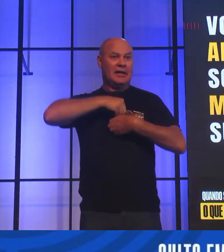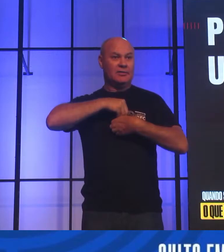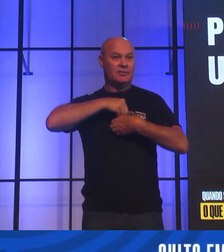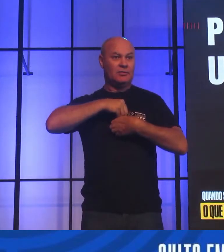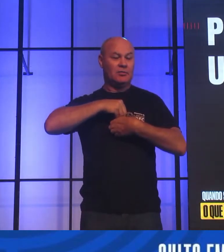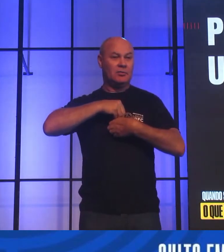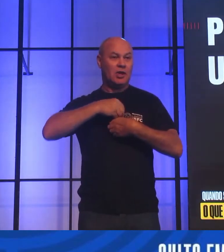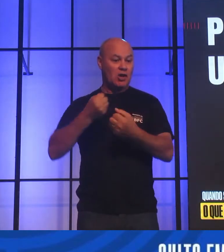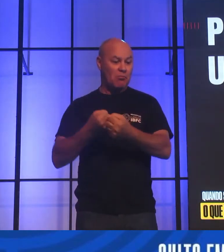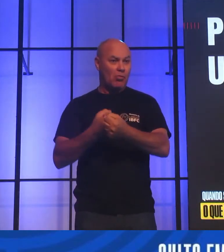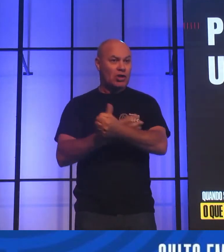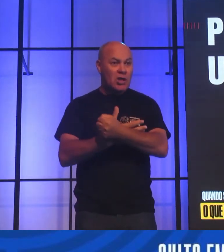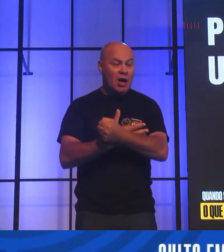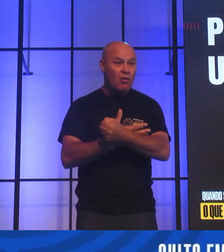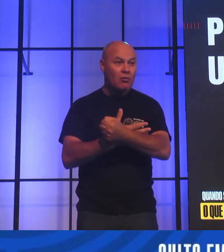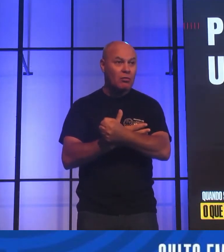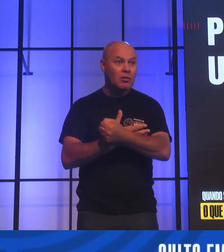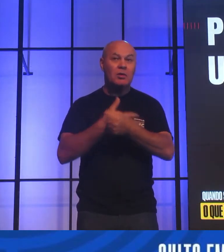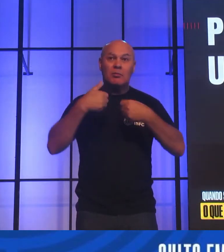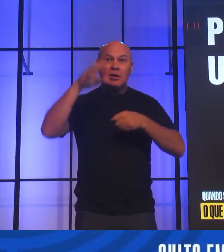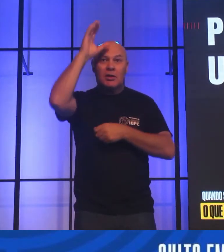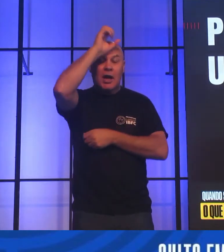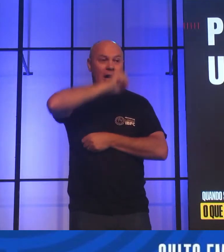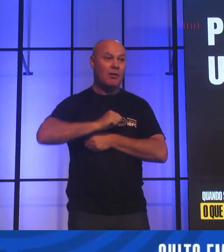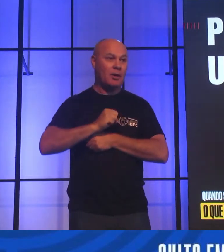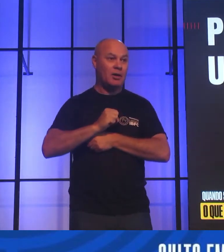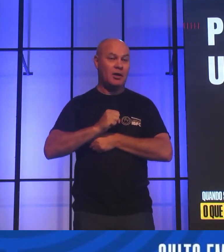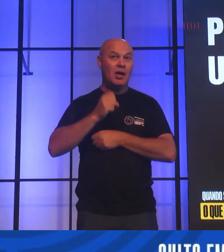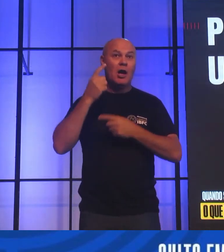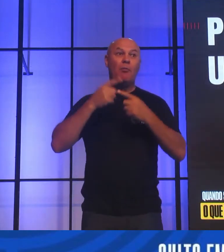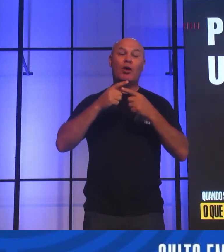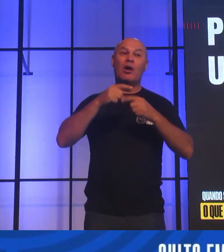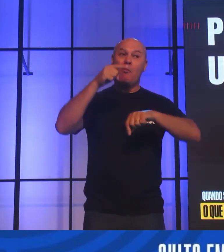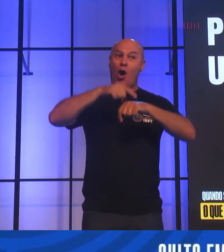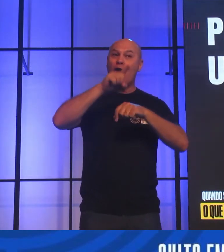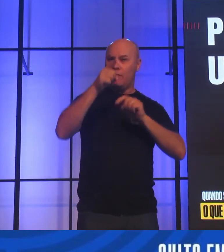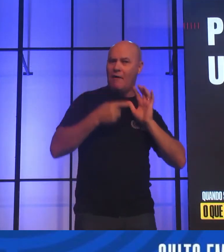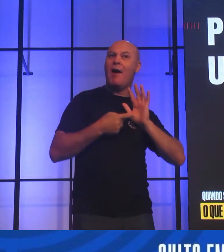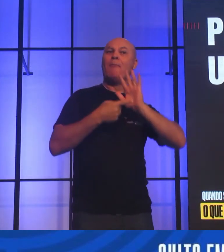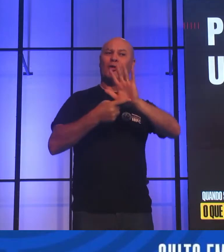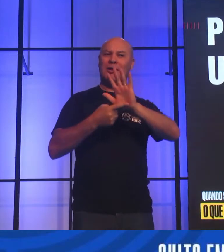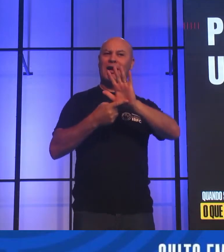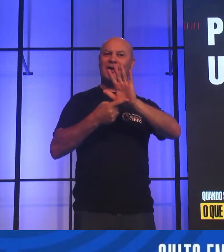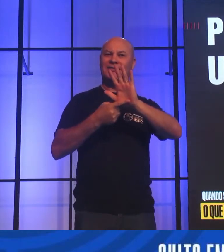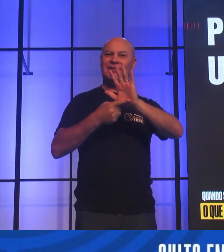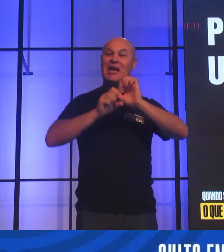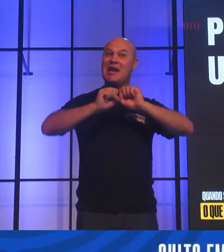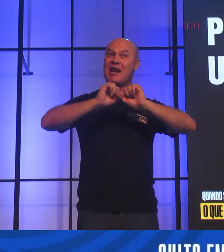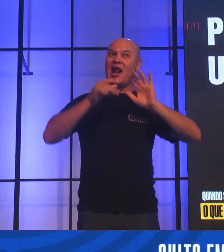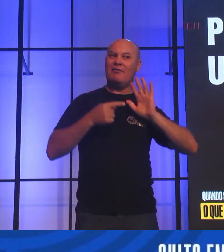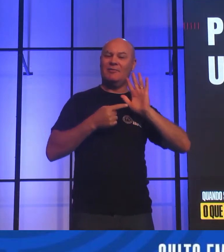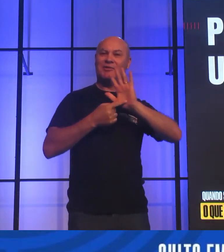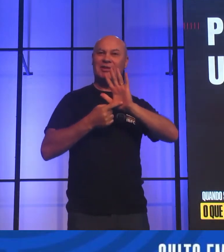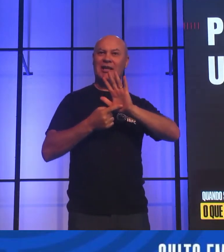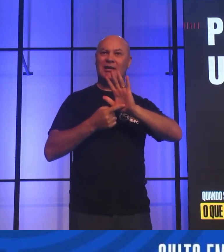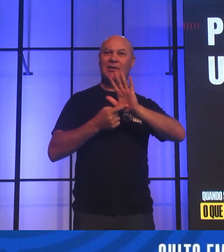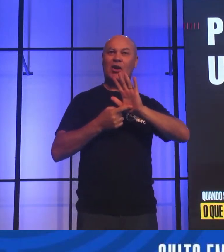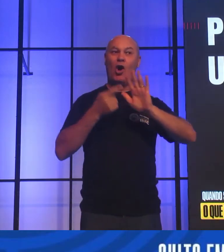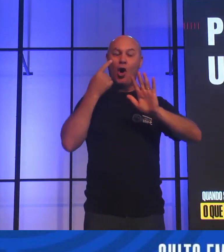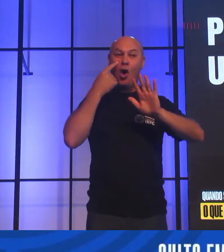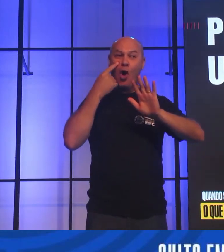Nós quase sempre somos levados a alguns padrões. Talvez existam